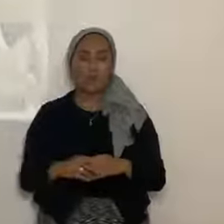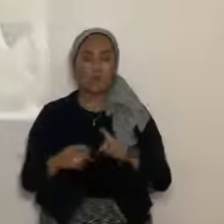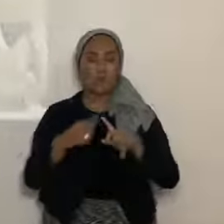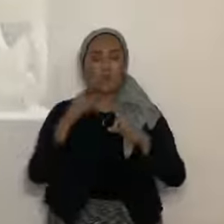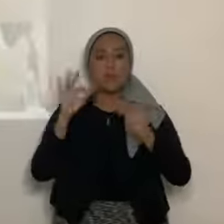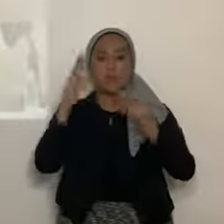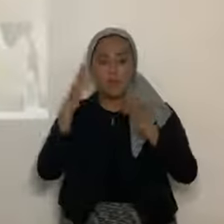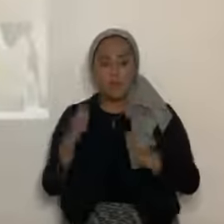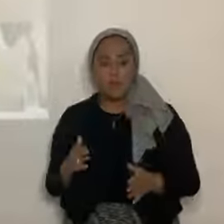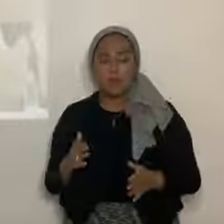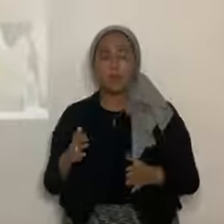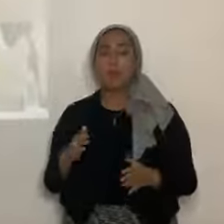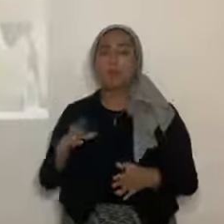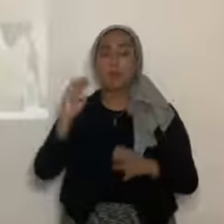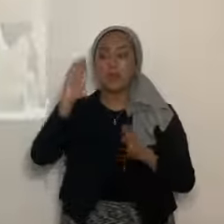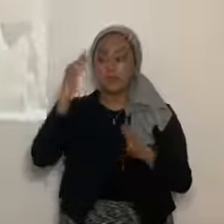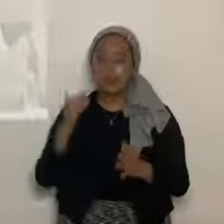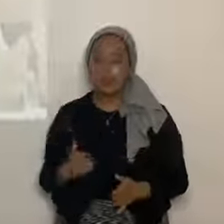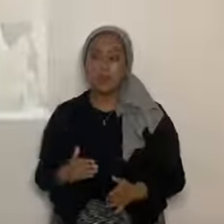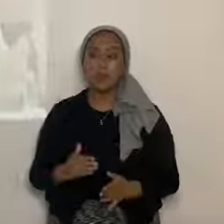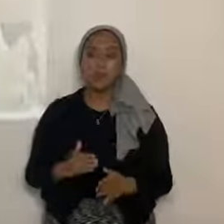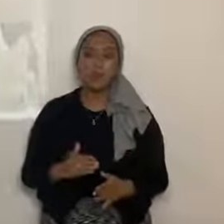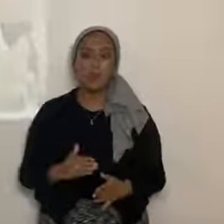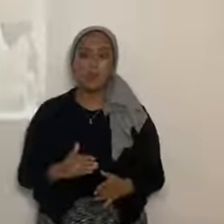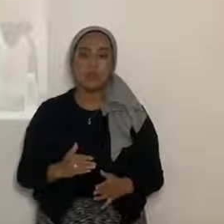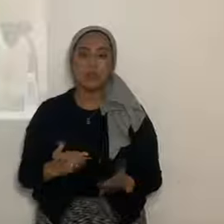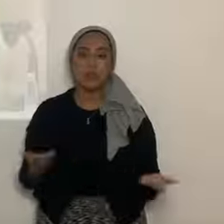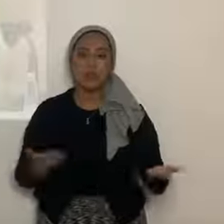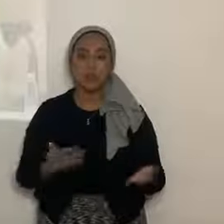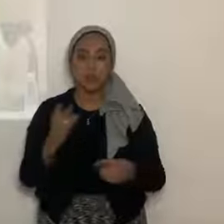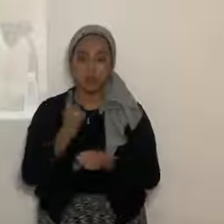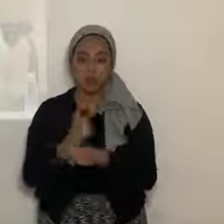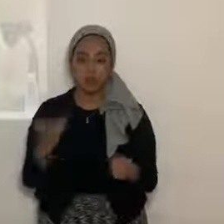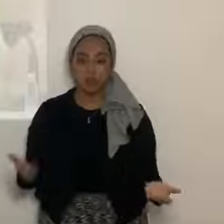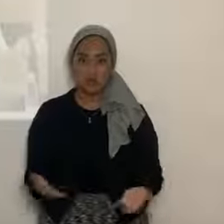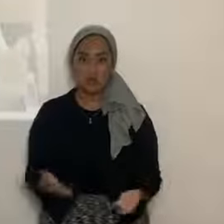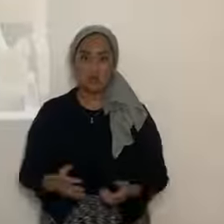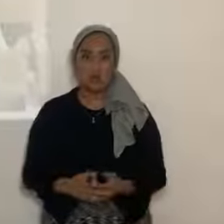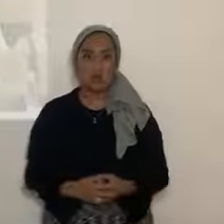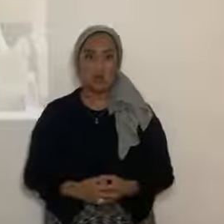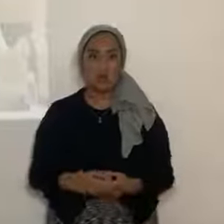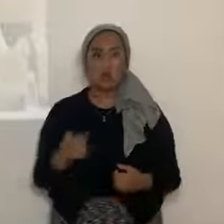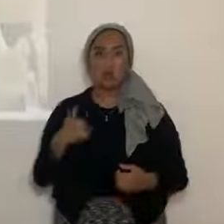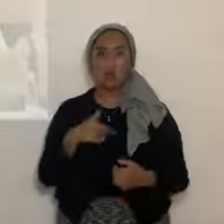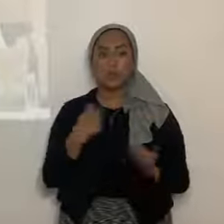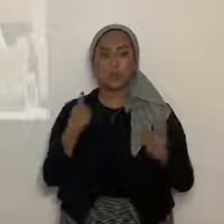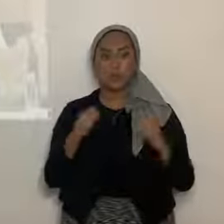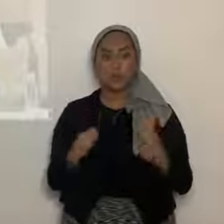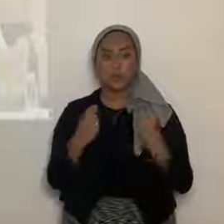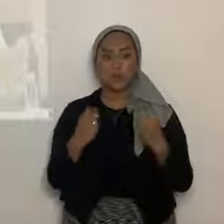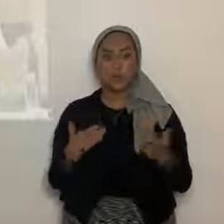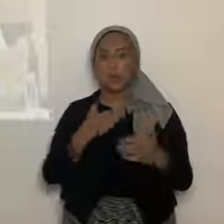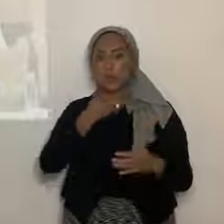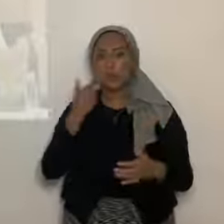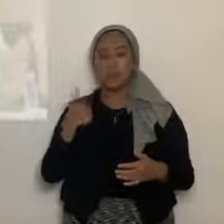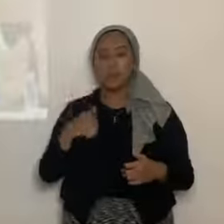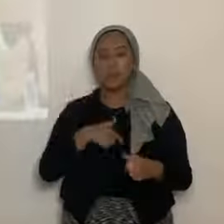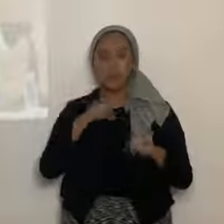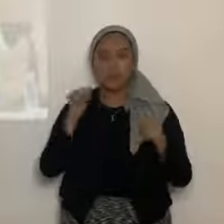los pastores, de los ancianos. En esta congregación hemos tratado de hacer lo mejor que podemos las cosas, no somos